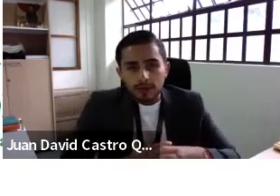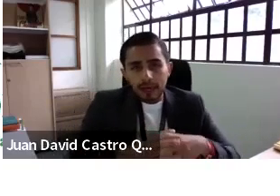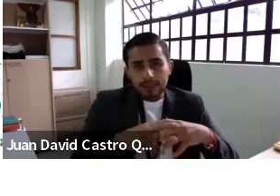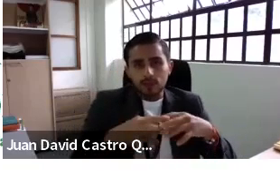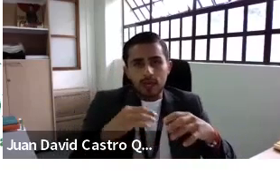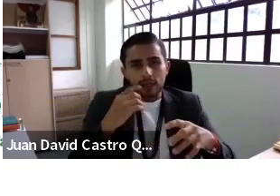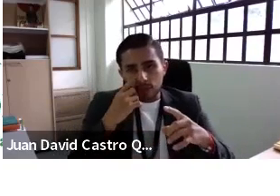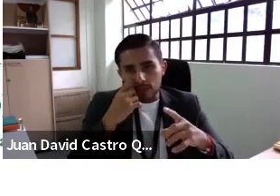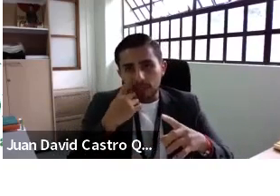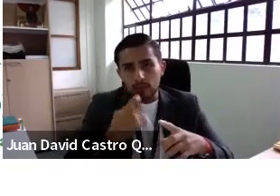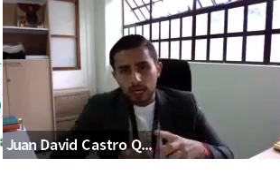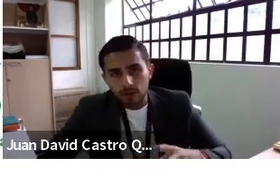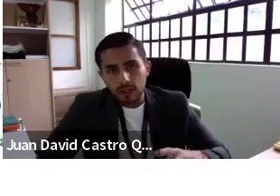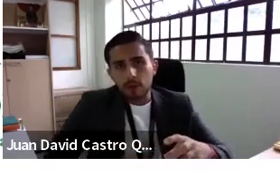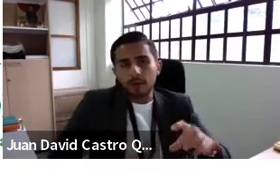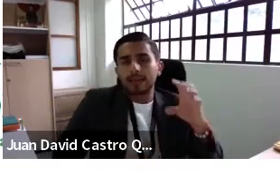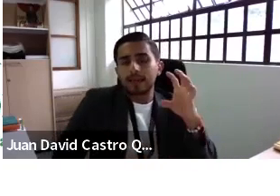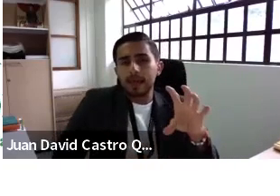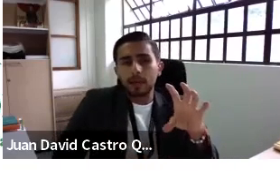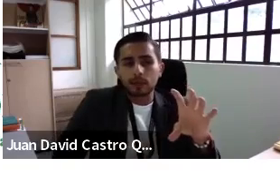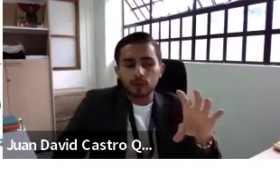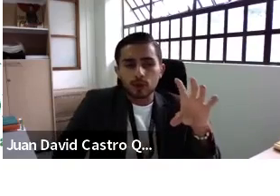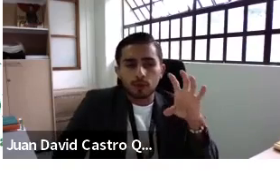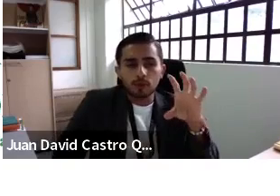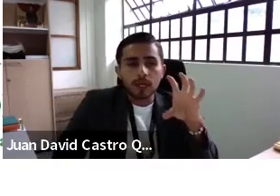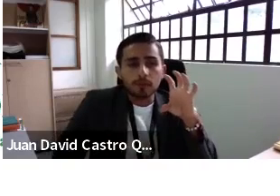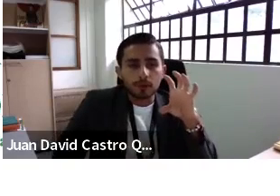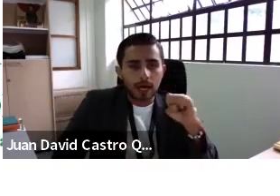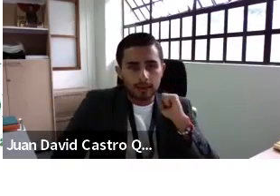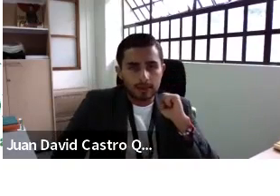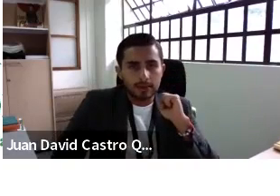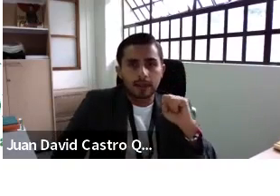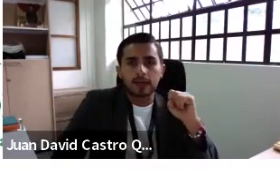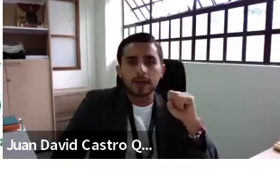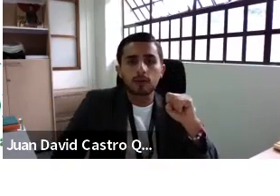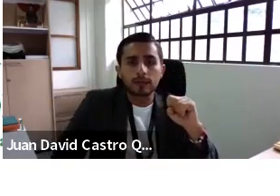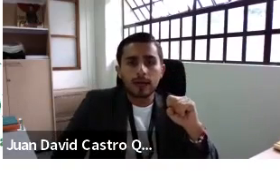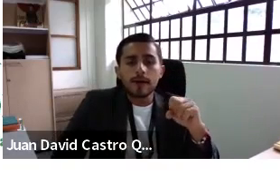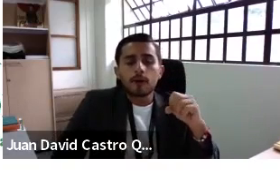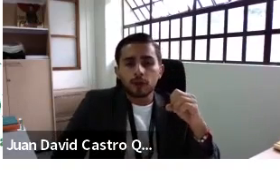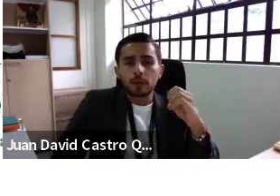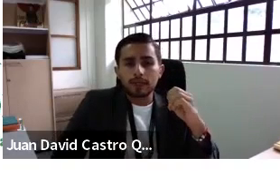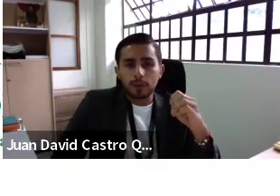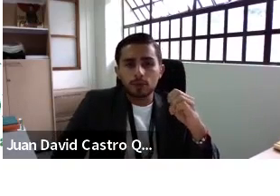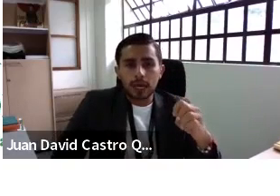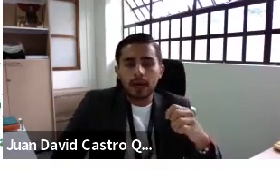de esa sociedad de conocimiento se las ofrezco porque hay tres elementos muy importantes a tener en cuenta cuando pensamos en la